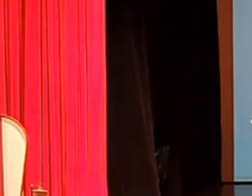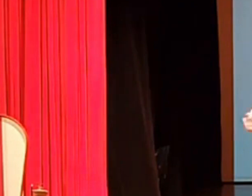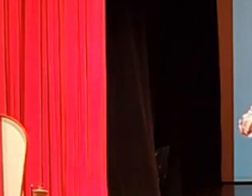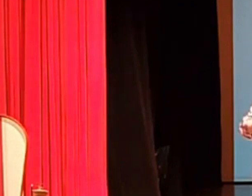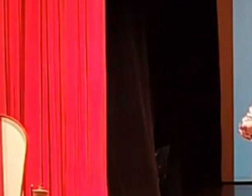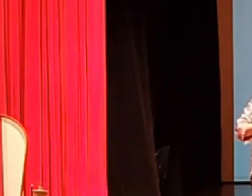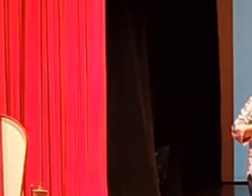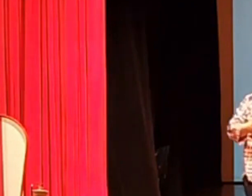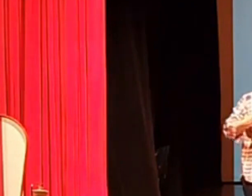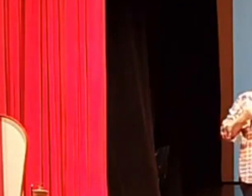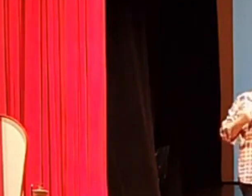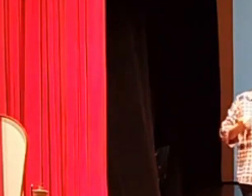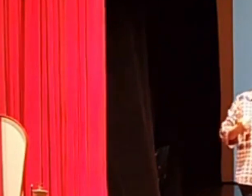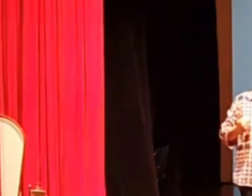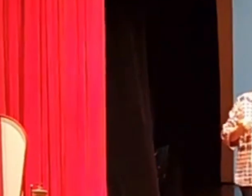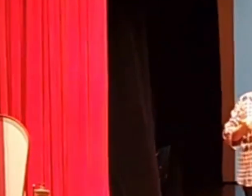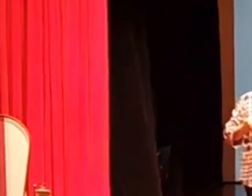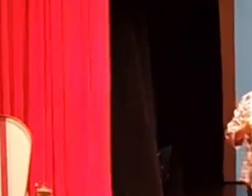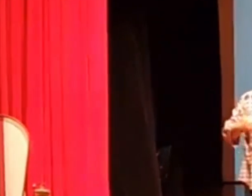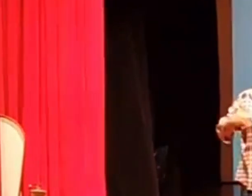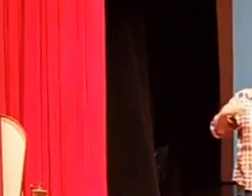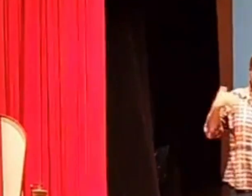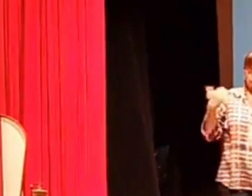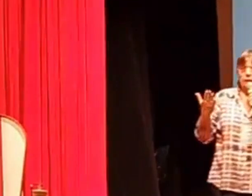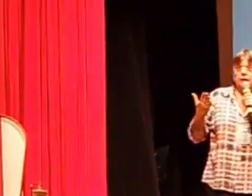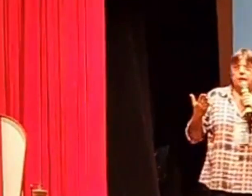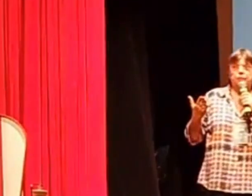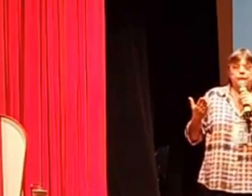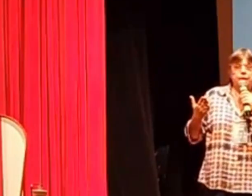e a cirurgia, que também é interessante, né?